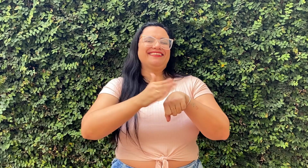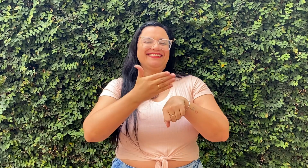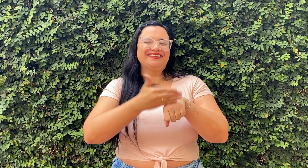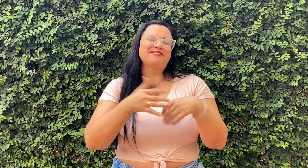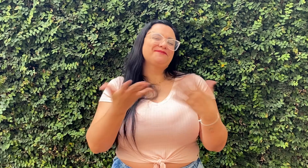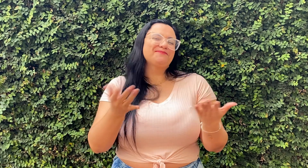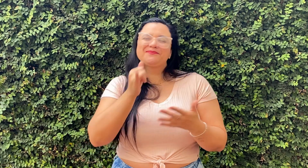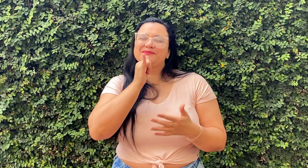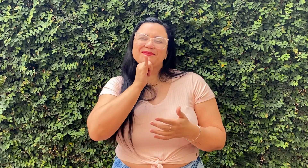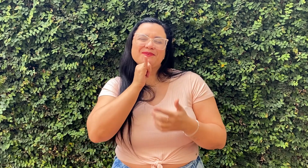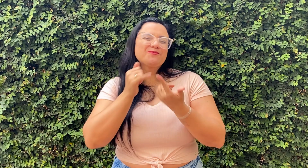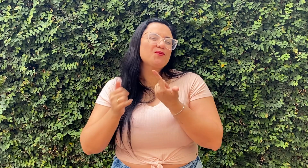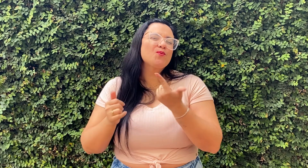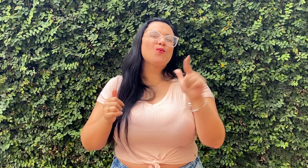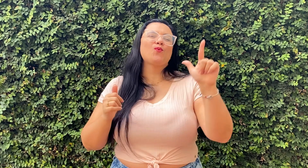treina.